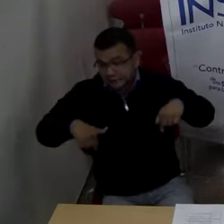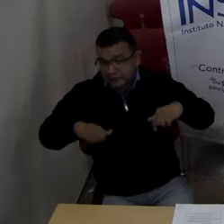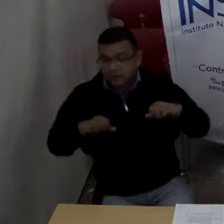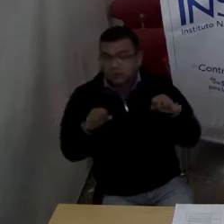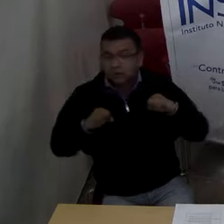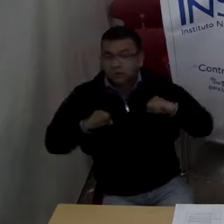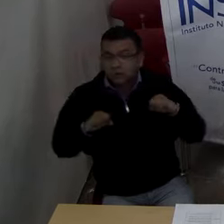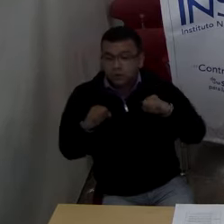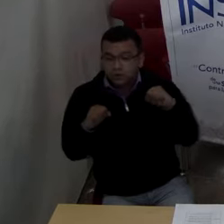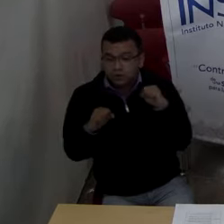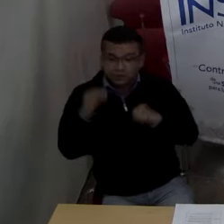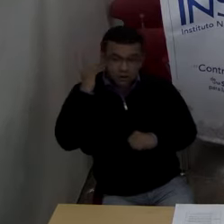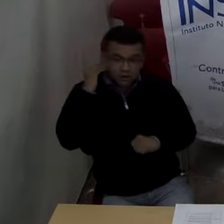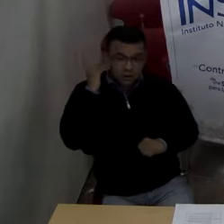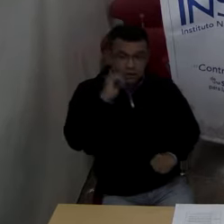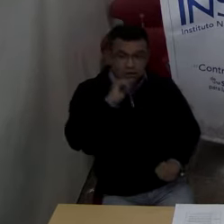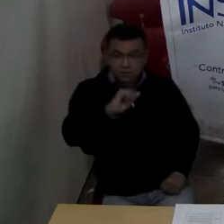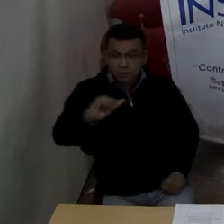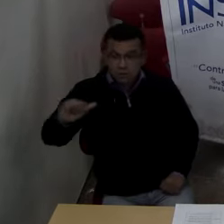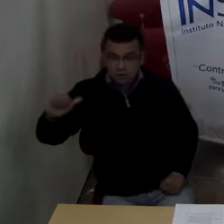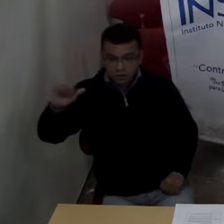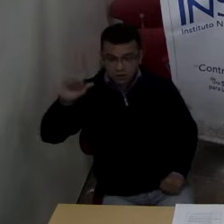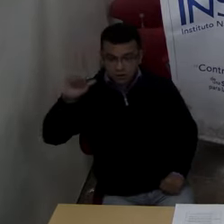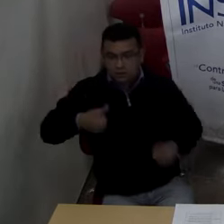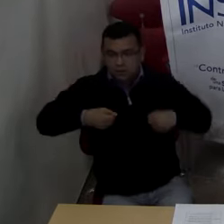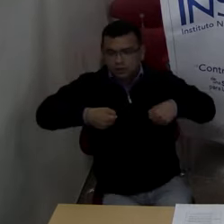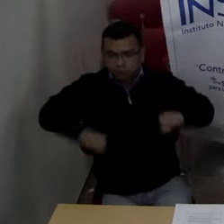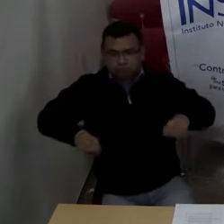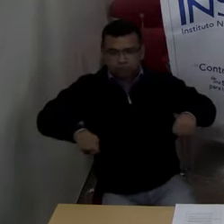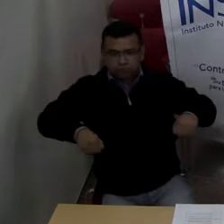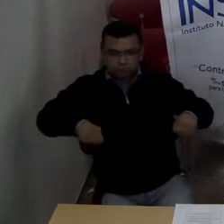las mujeres que conducen motocicleta.